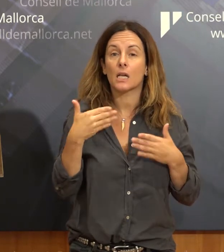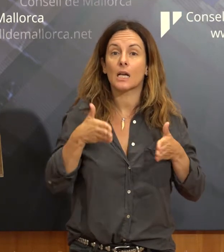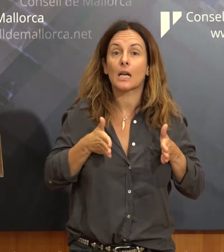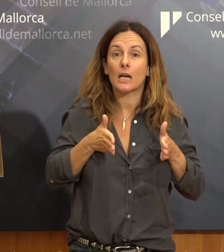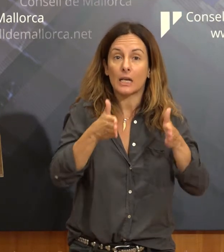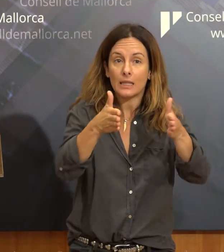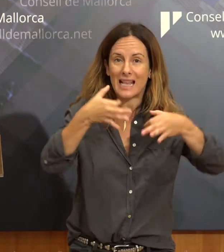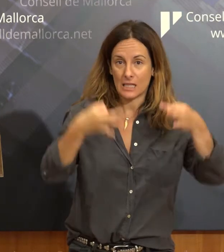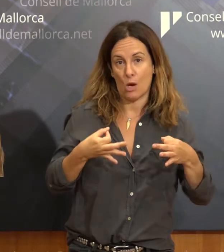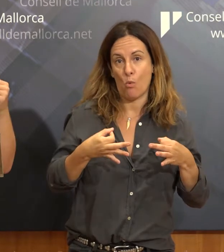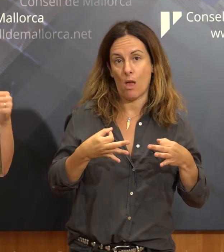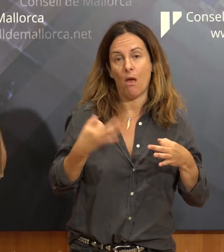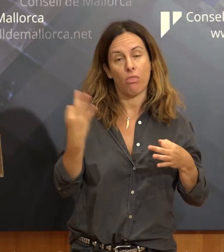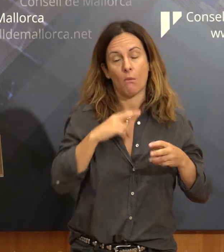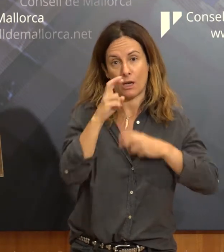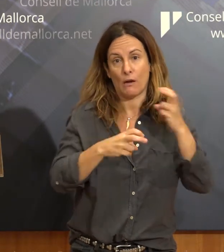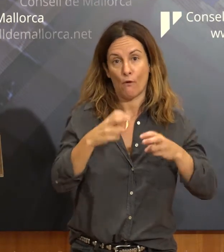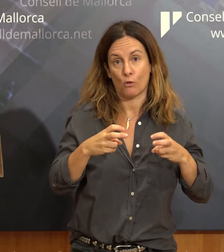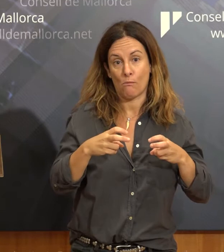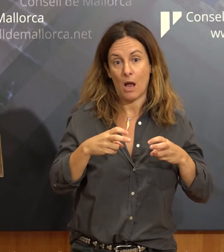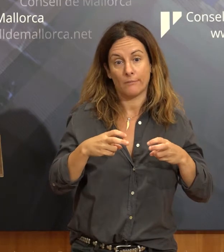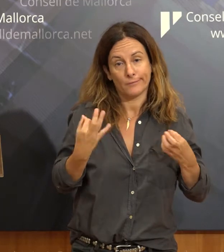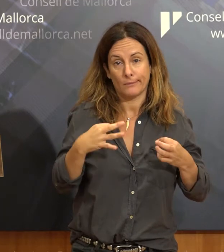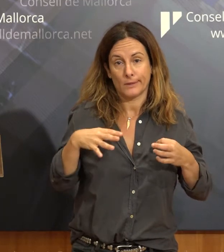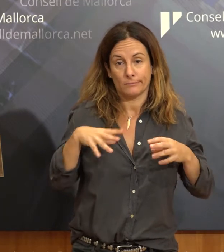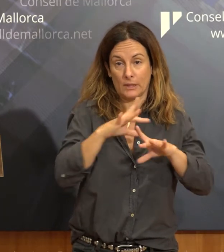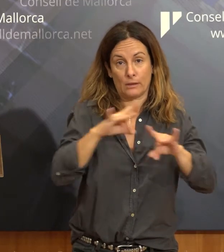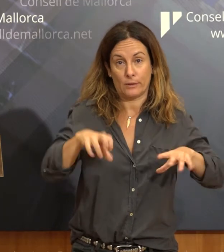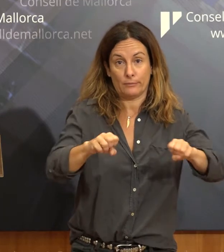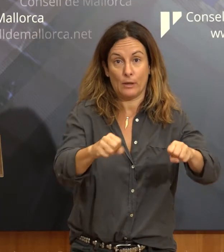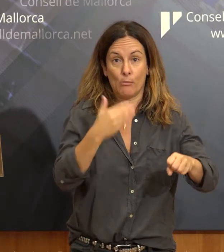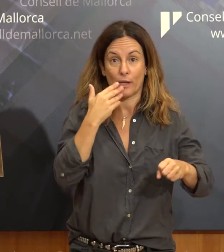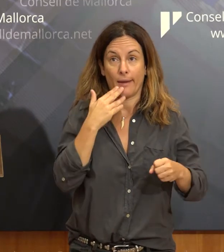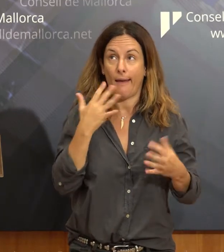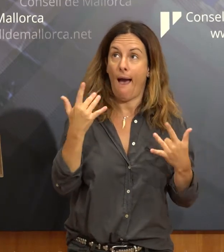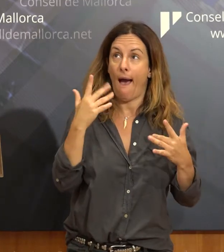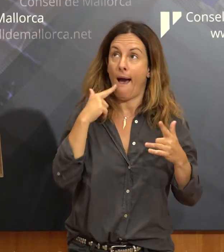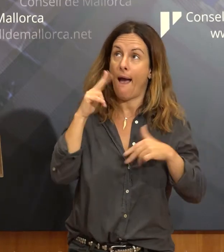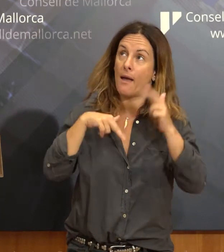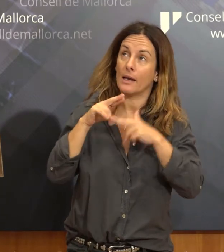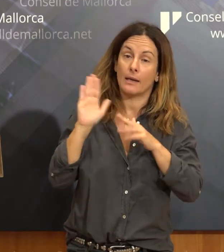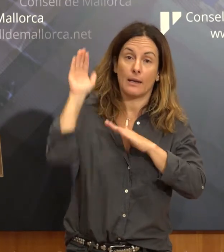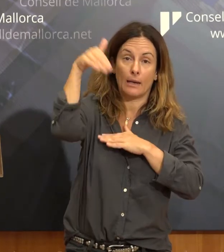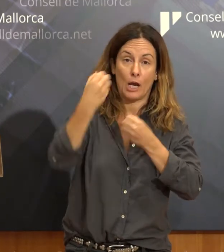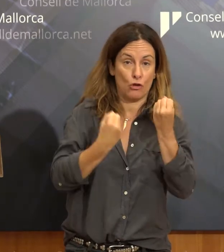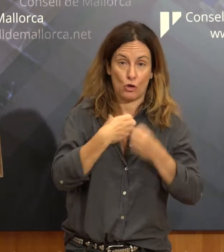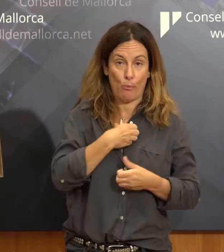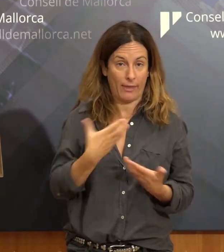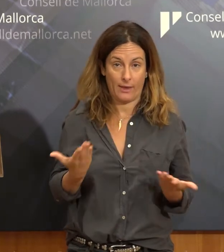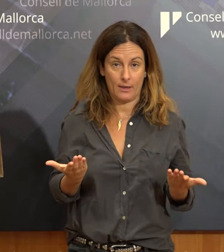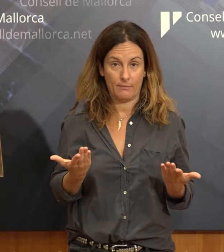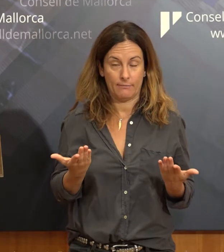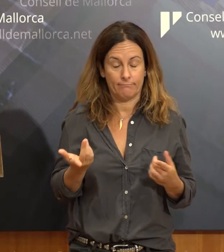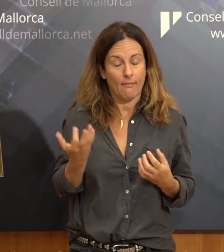l'aire no hi van, per ara. Com que no hi van, necessitem poder-les desplegar dins el territori. En som major, ser